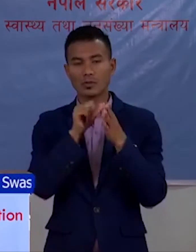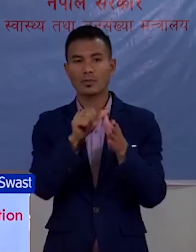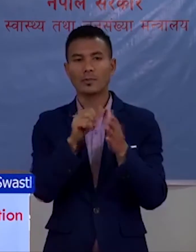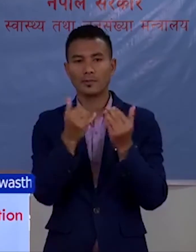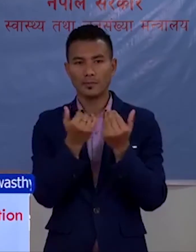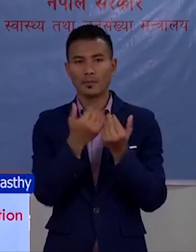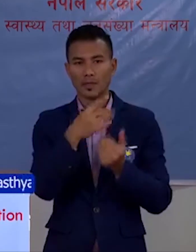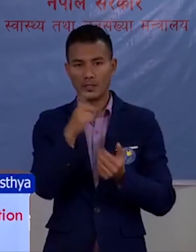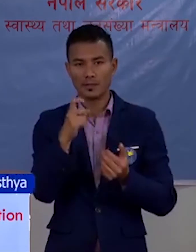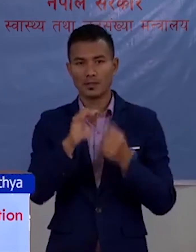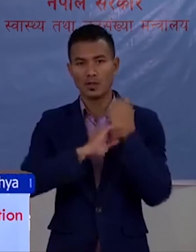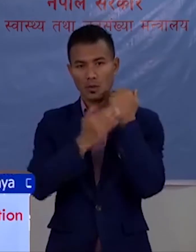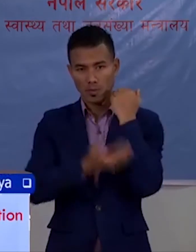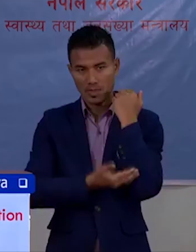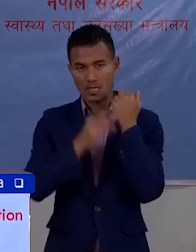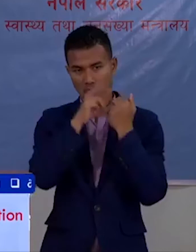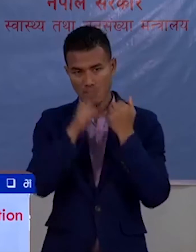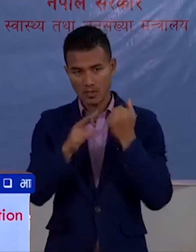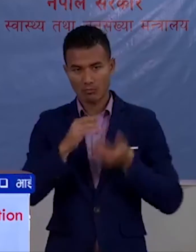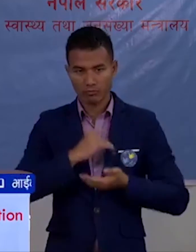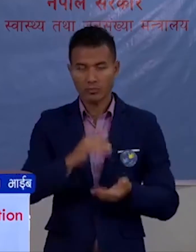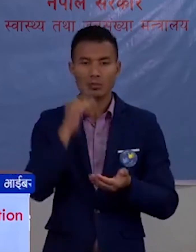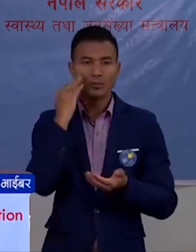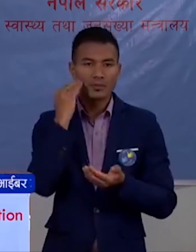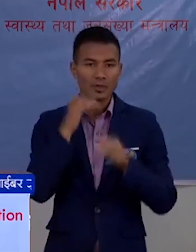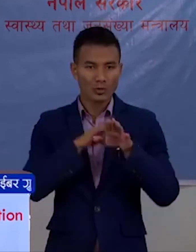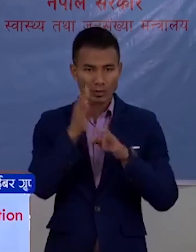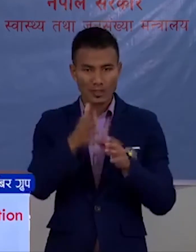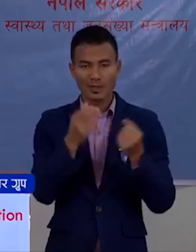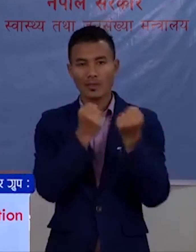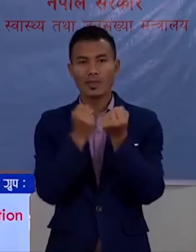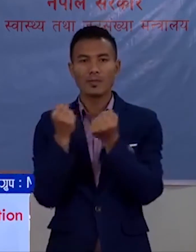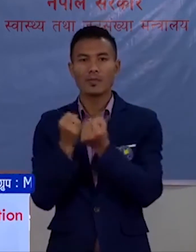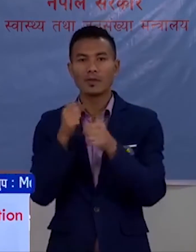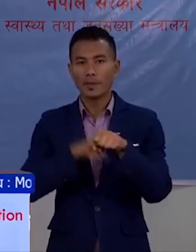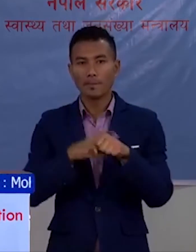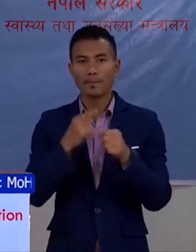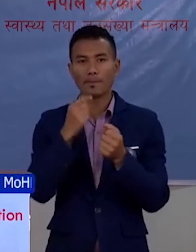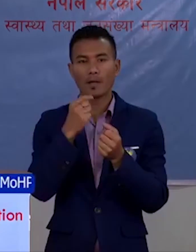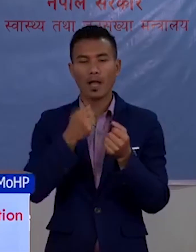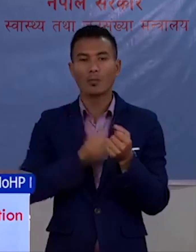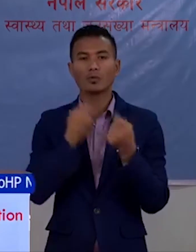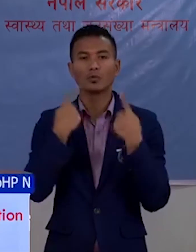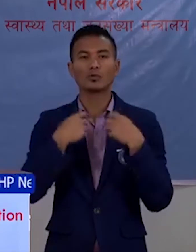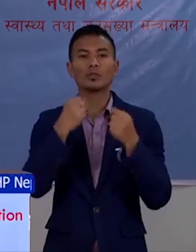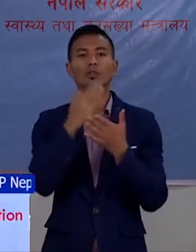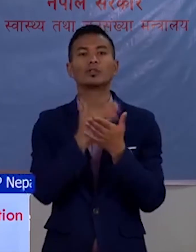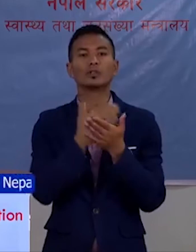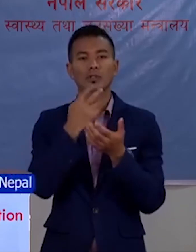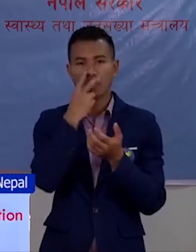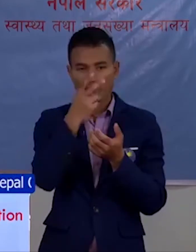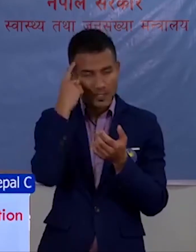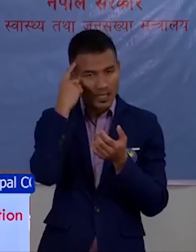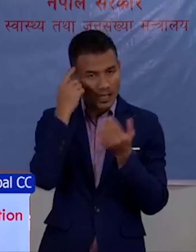लागि गर्भवती र सुत्केरीहरूले यो लकडाउनको पिरियडमा कसरी आफ्नो स्वास्थ्यको ख्याल गर्ने, तपाईँ हामी